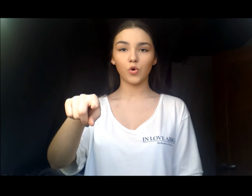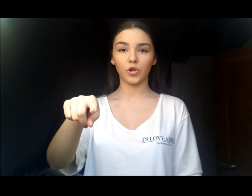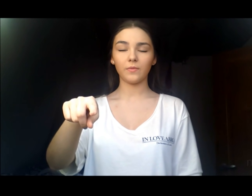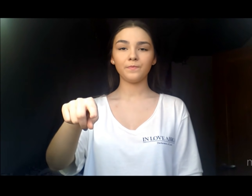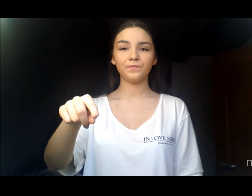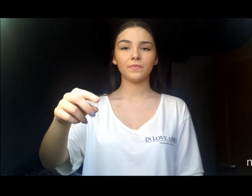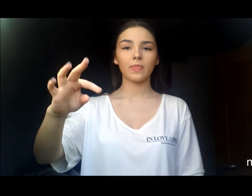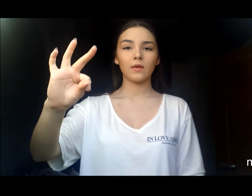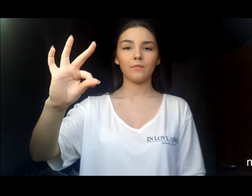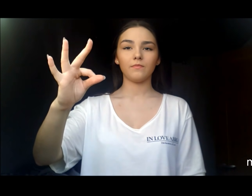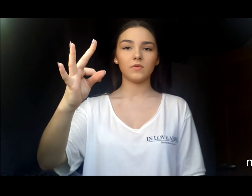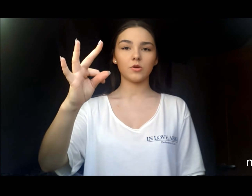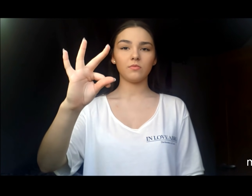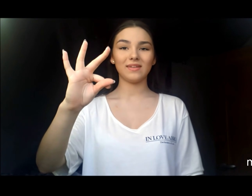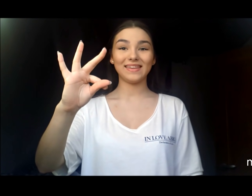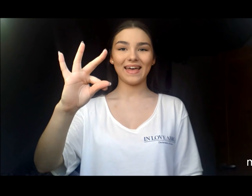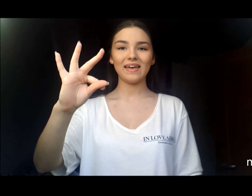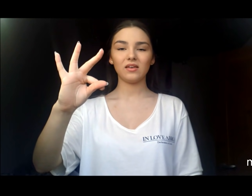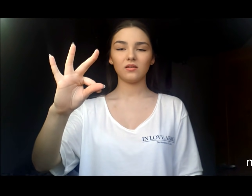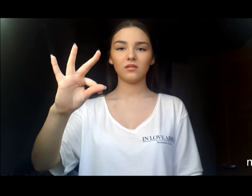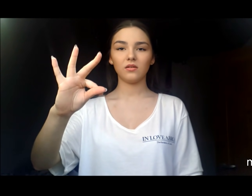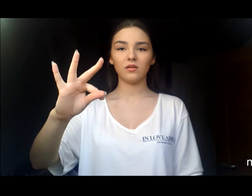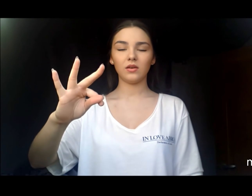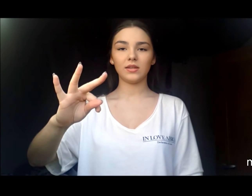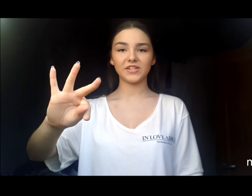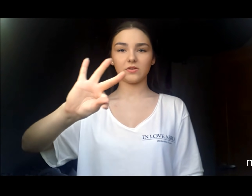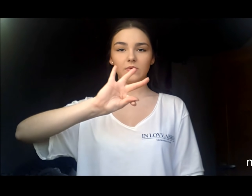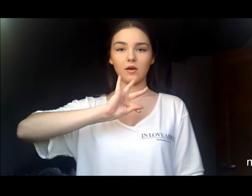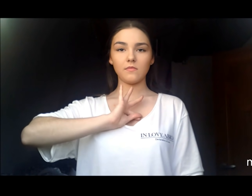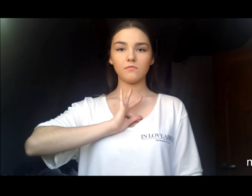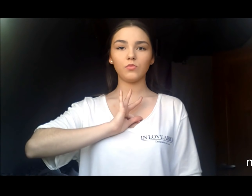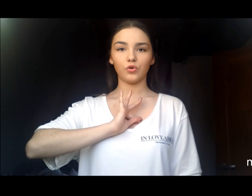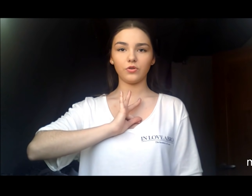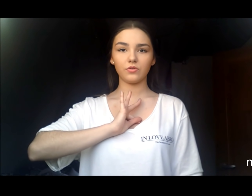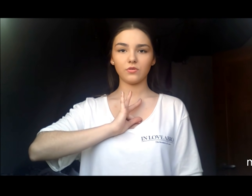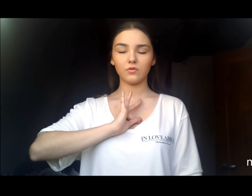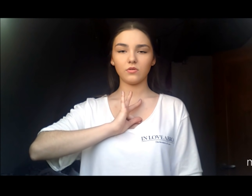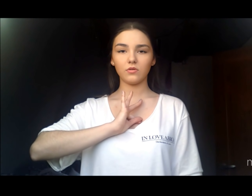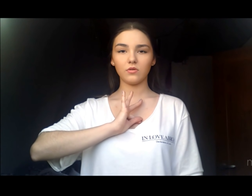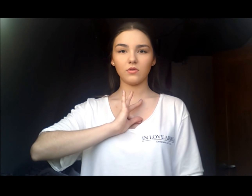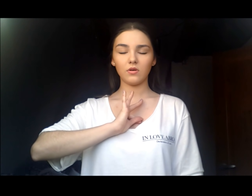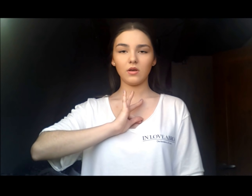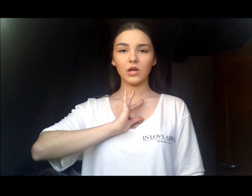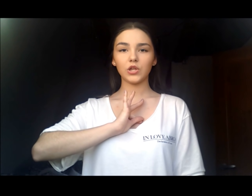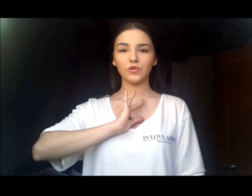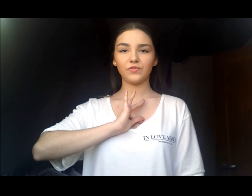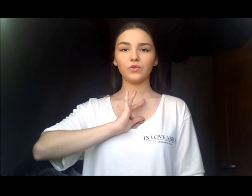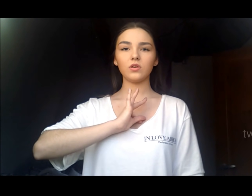mój. Robimy te i na siebie. Mój. Twój,